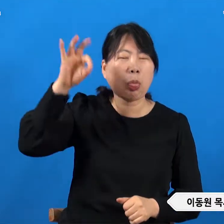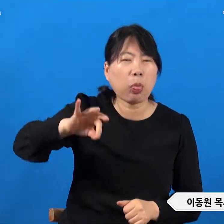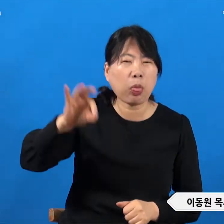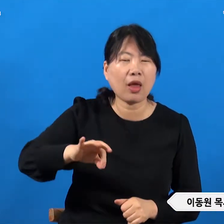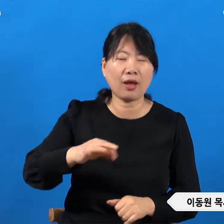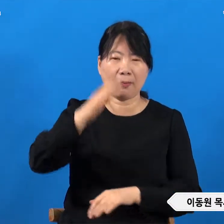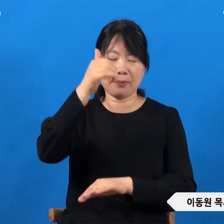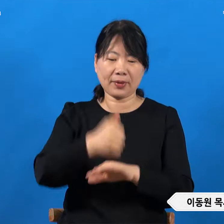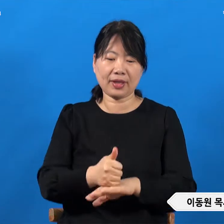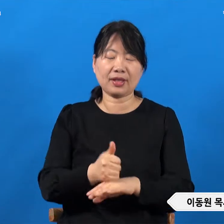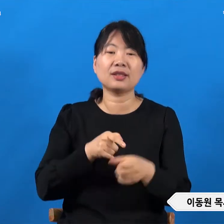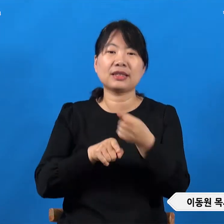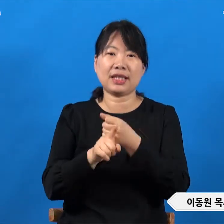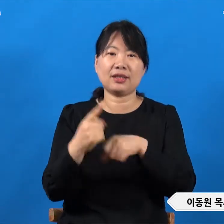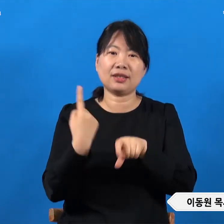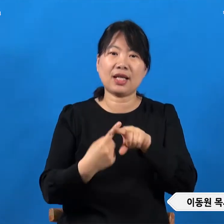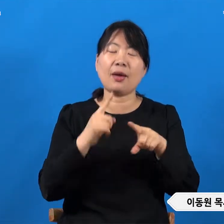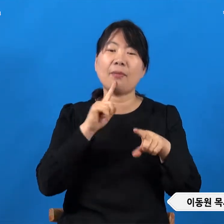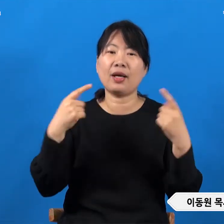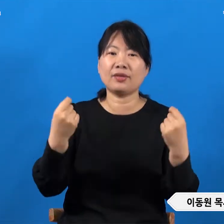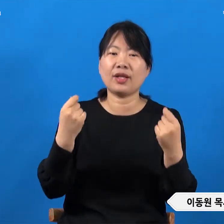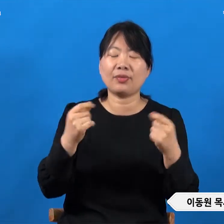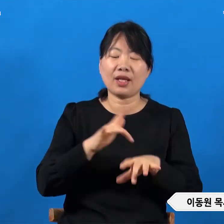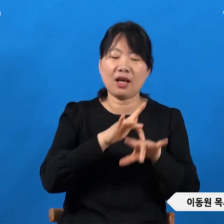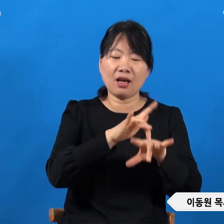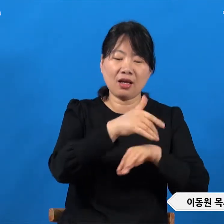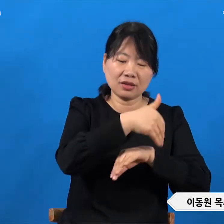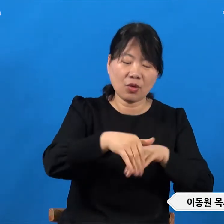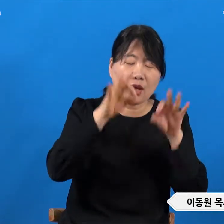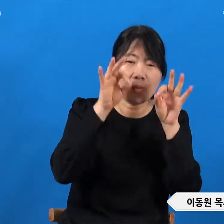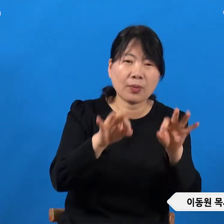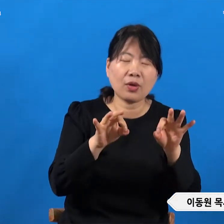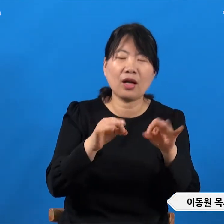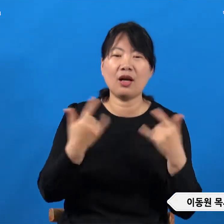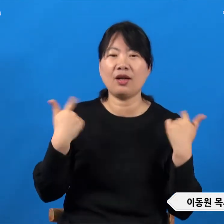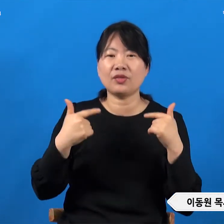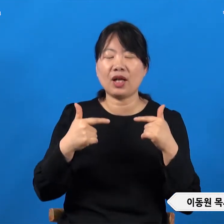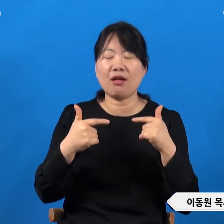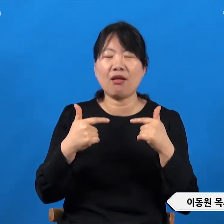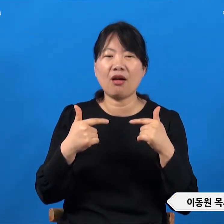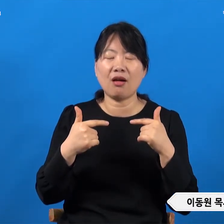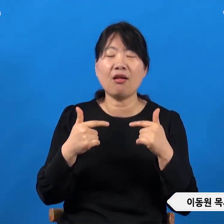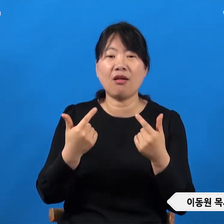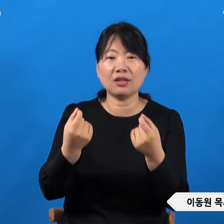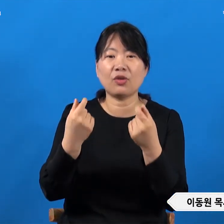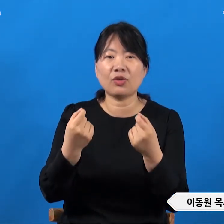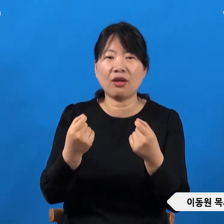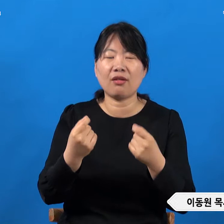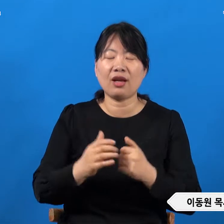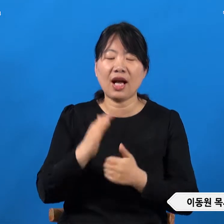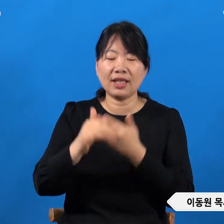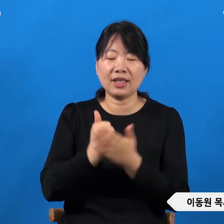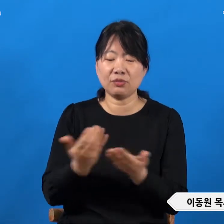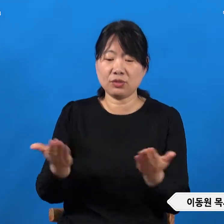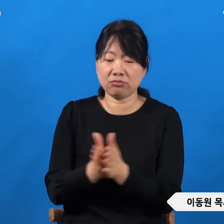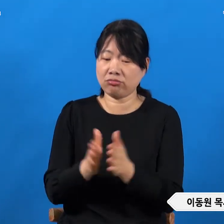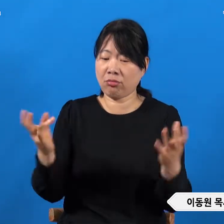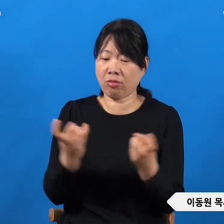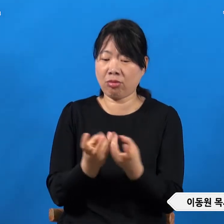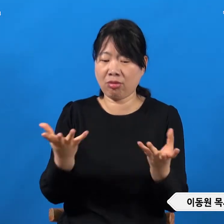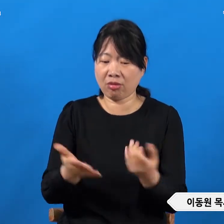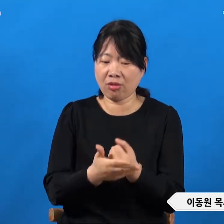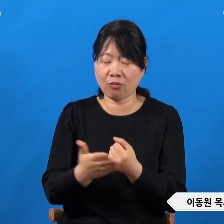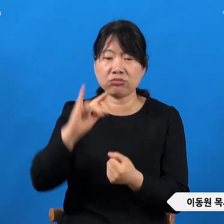보잘것없는 끝마무리를 뜻하는 말이죠. 사탄의 전략은 언제나 용두사미입니다. 일단 하나님의 일이 시작되면 할 수